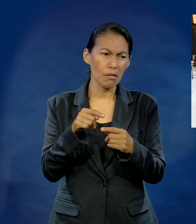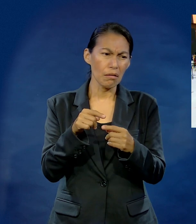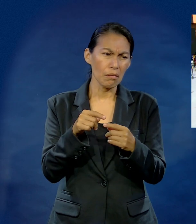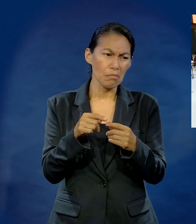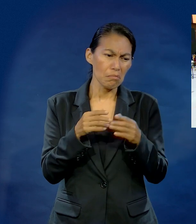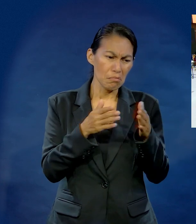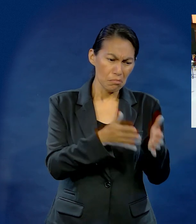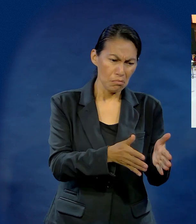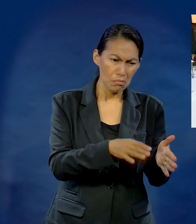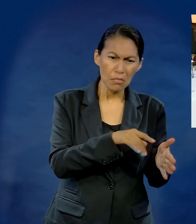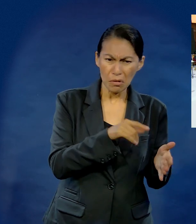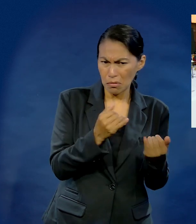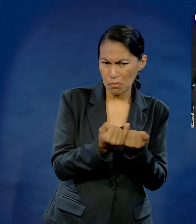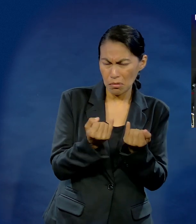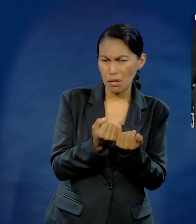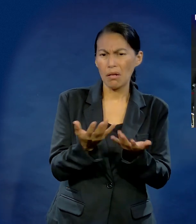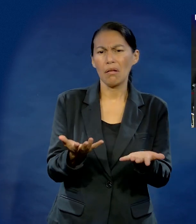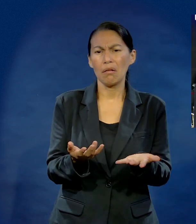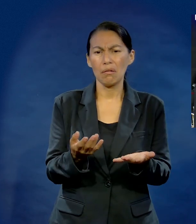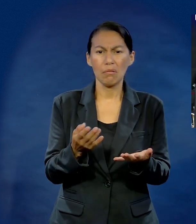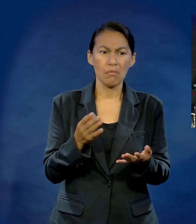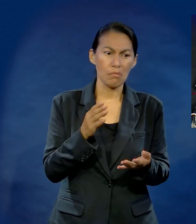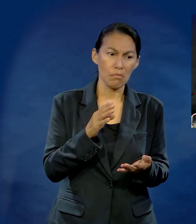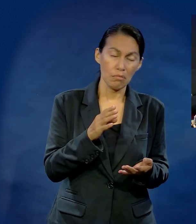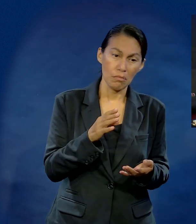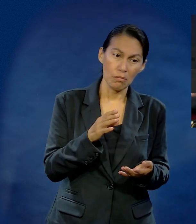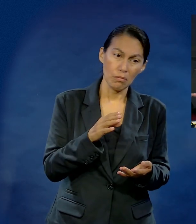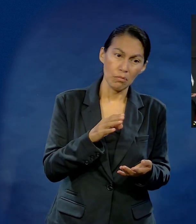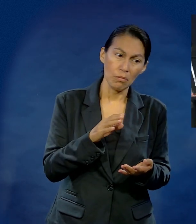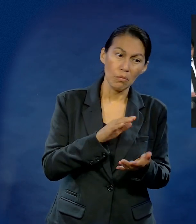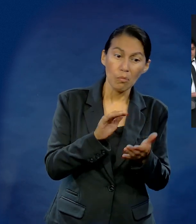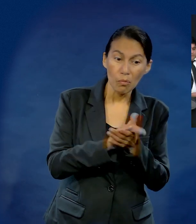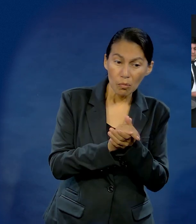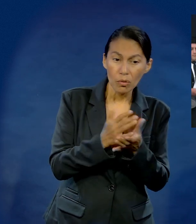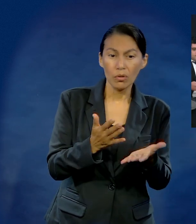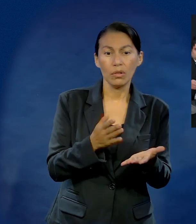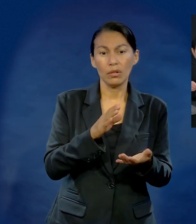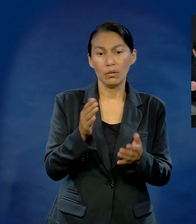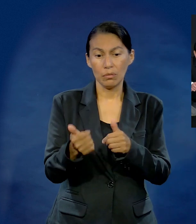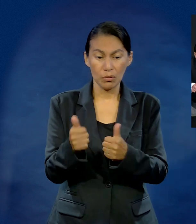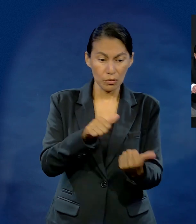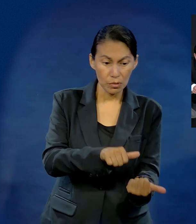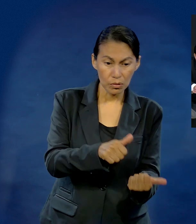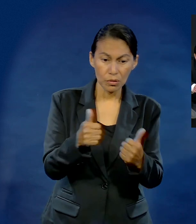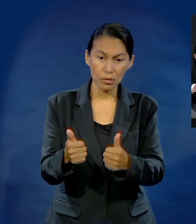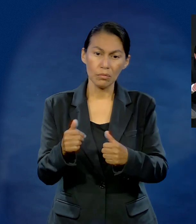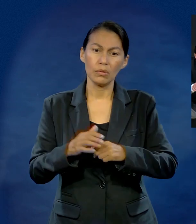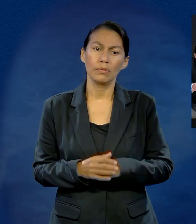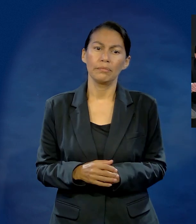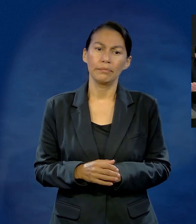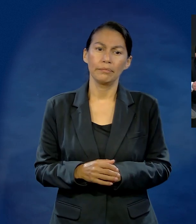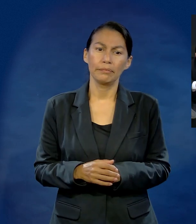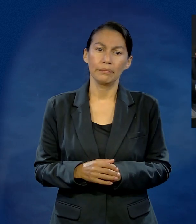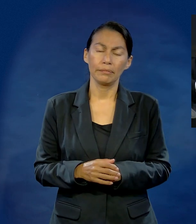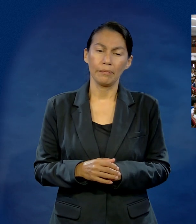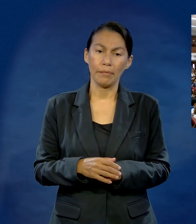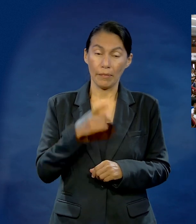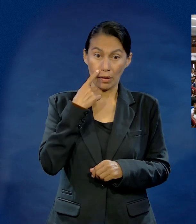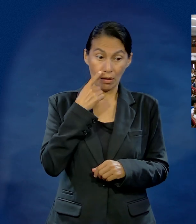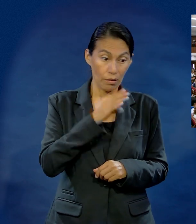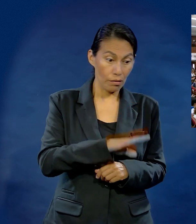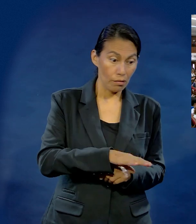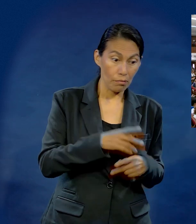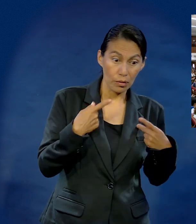iglesia pudiéramos tener, como las bodas, las presentaciones de bebés, incluso el bautismo, una de las más importantes eran